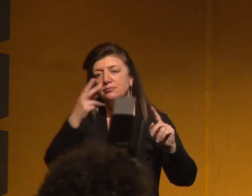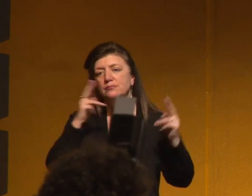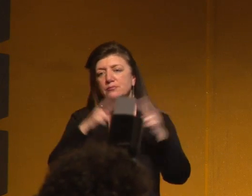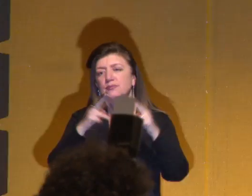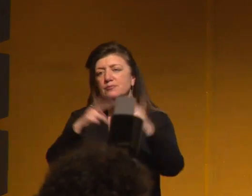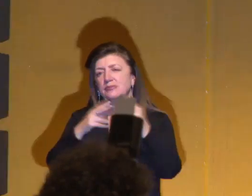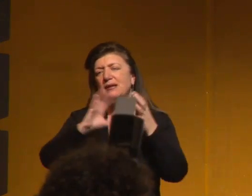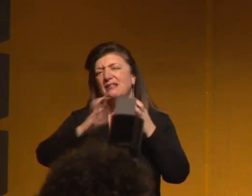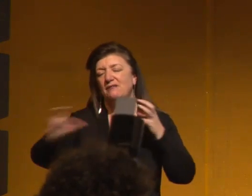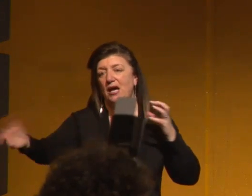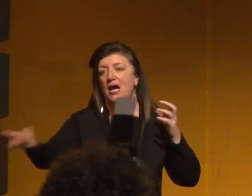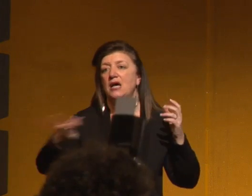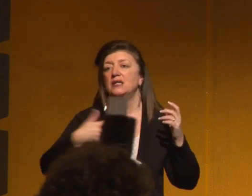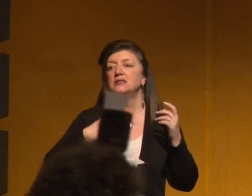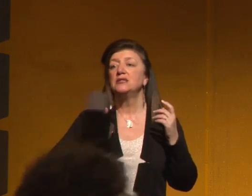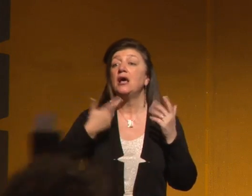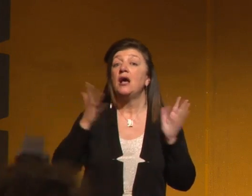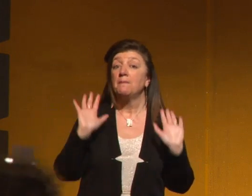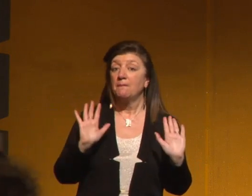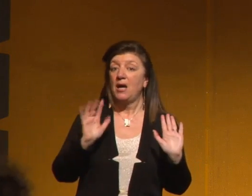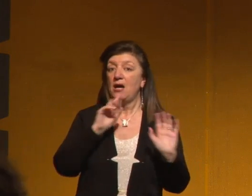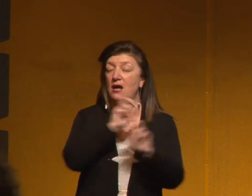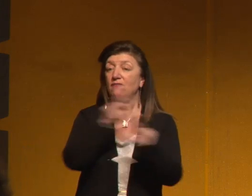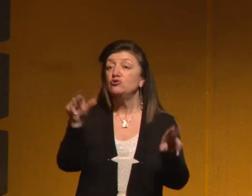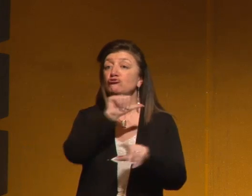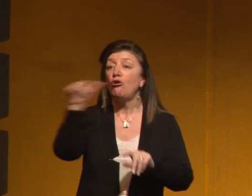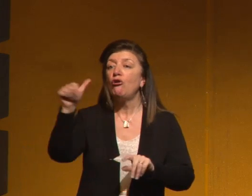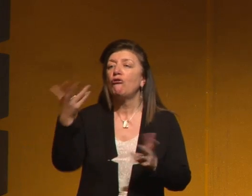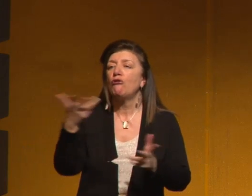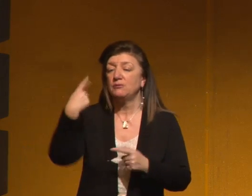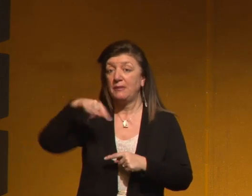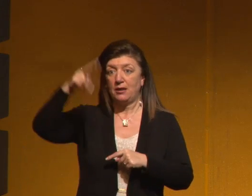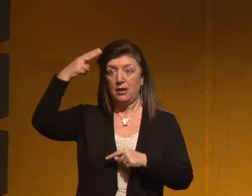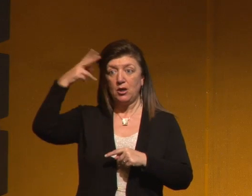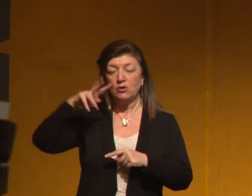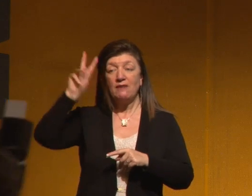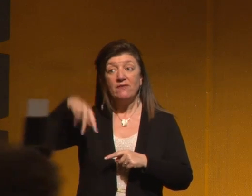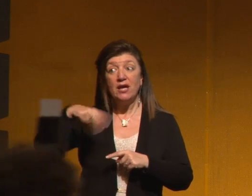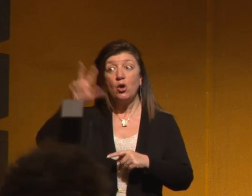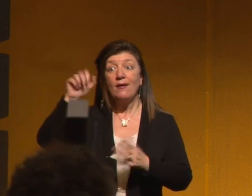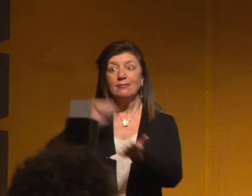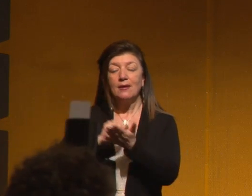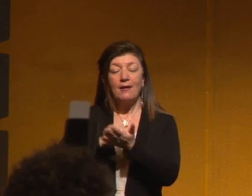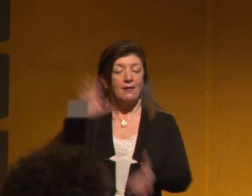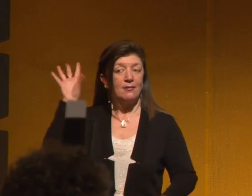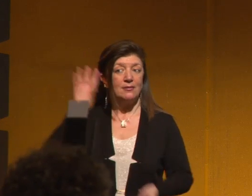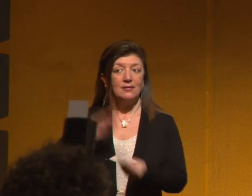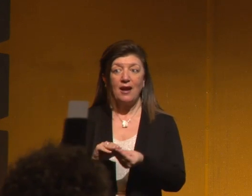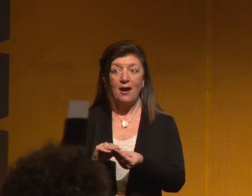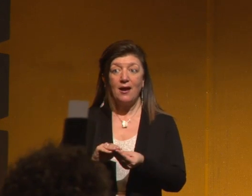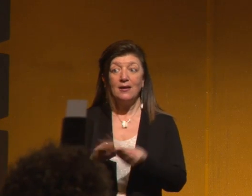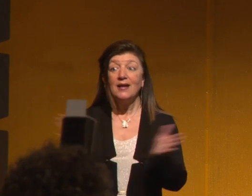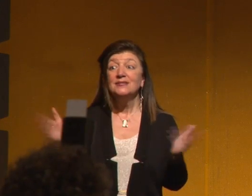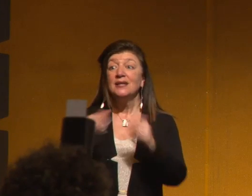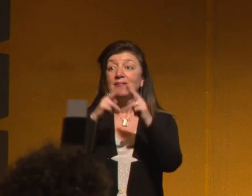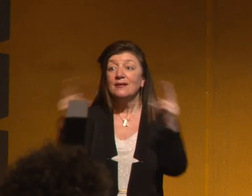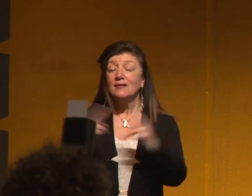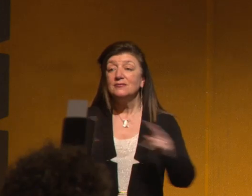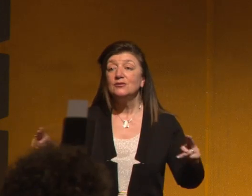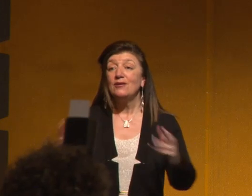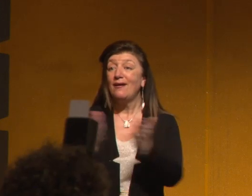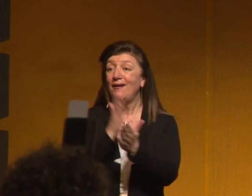e se le faccio menzione però è soltanto per ricordare di come in trent'anni che salone internazionale del libro di torino